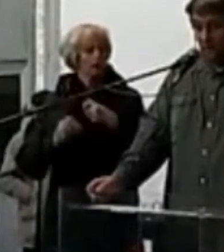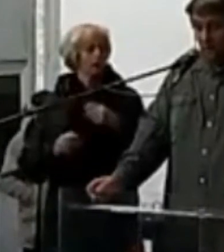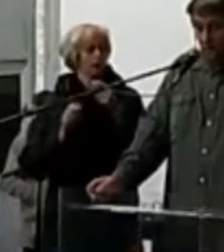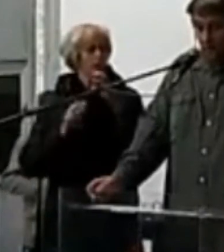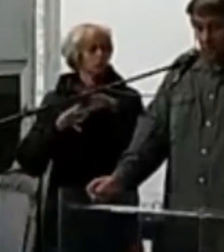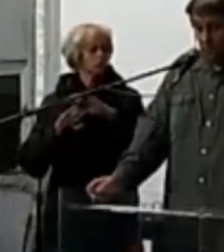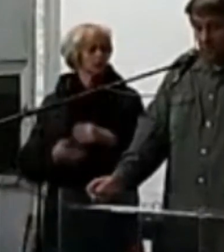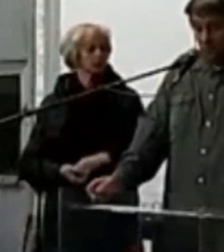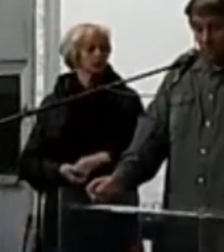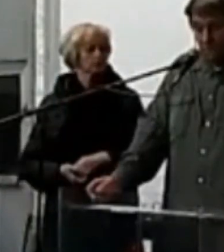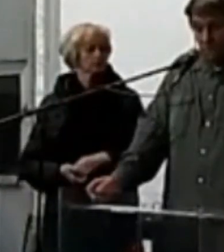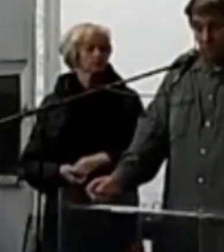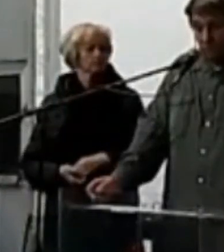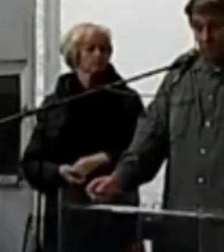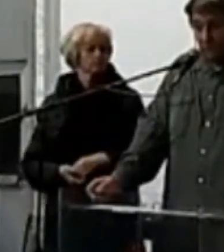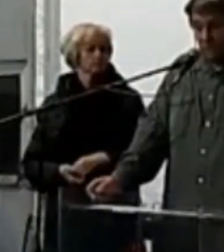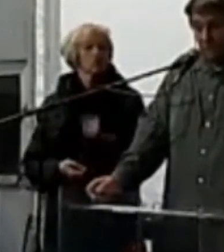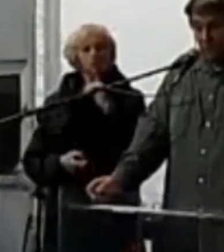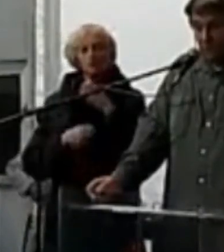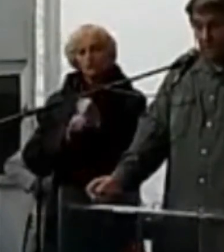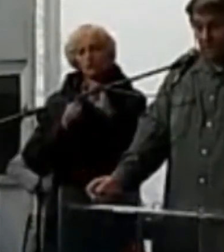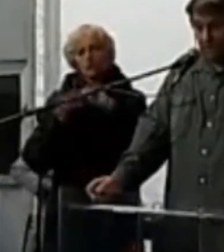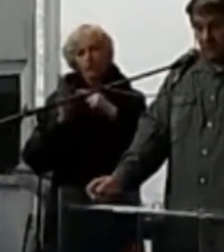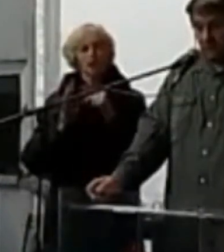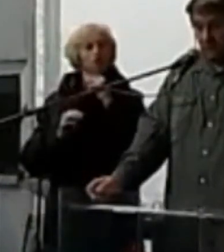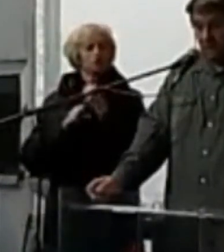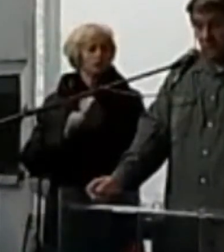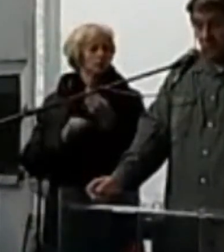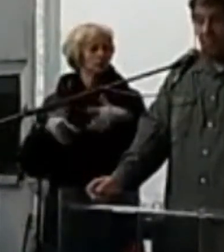članove. Porodicu onih koji čuvaju blago Bosne i